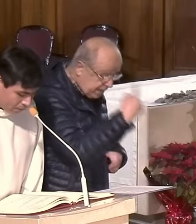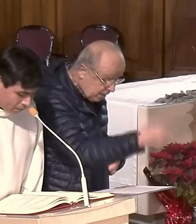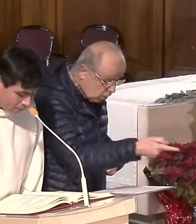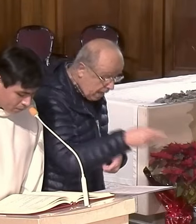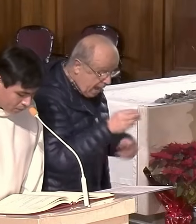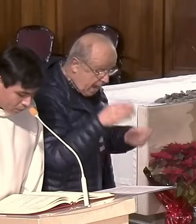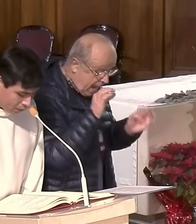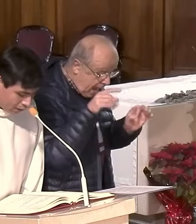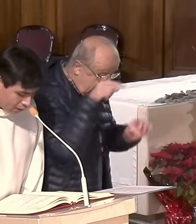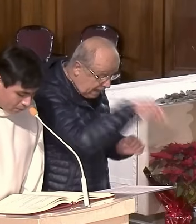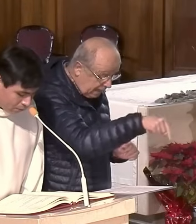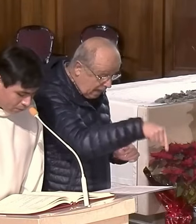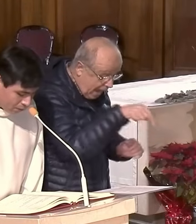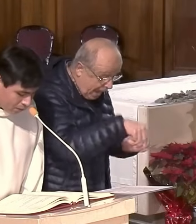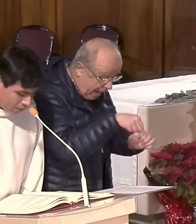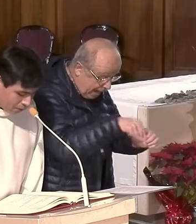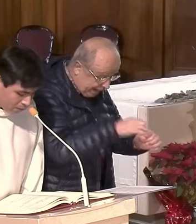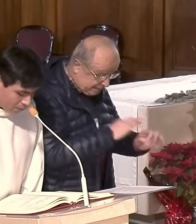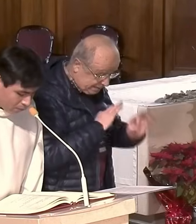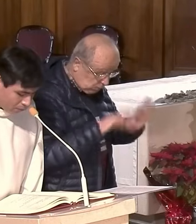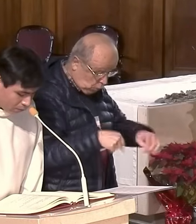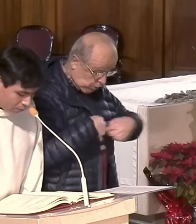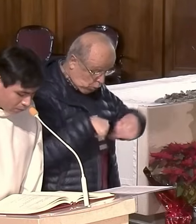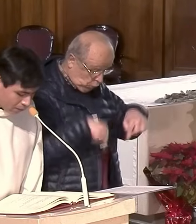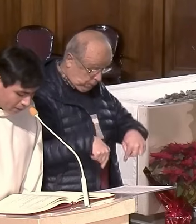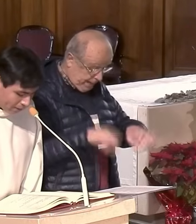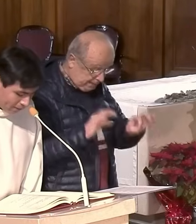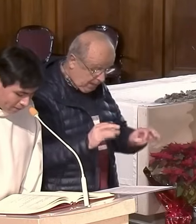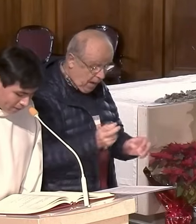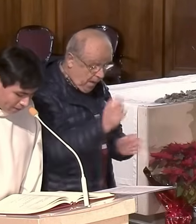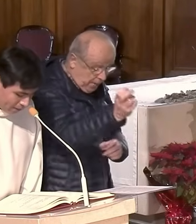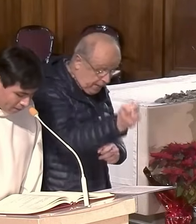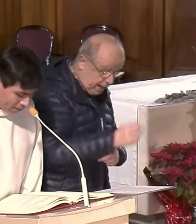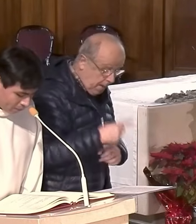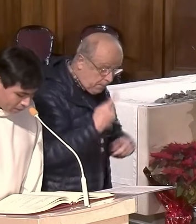Respondió: no te he llamado, hijo mío, vuelve a acostarte.